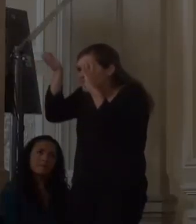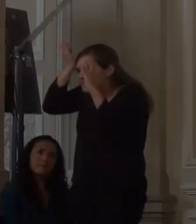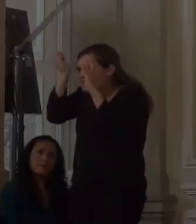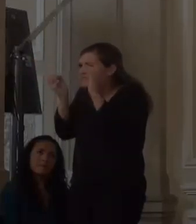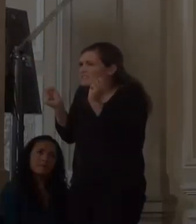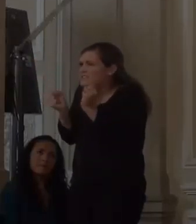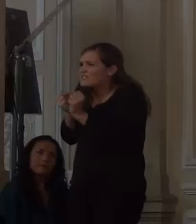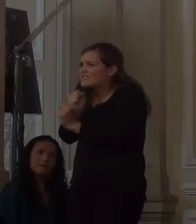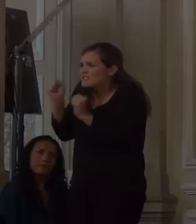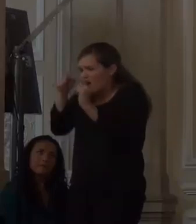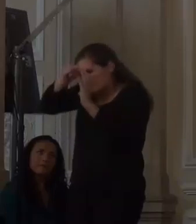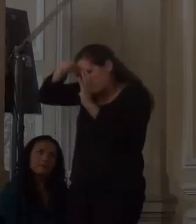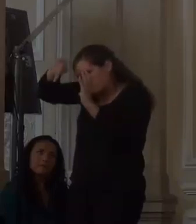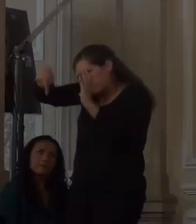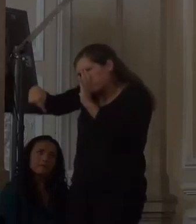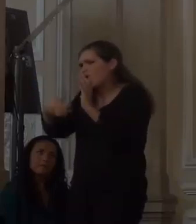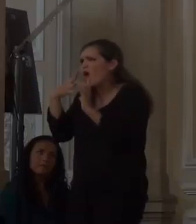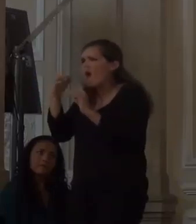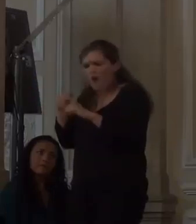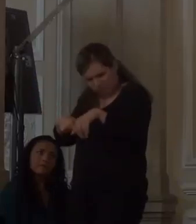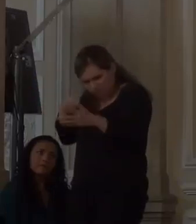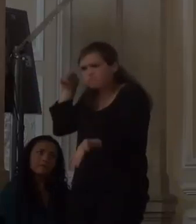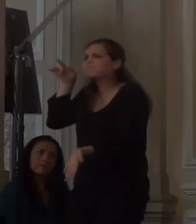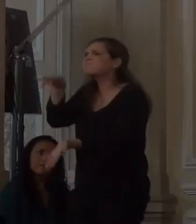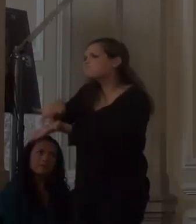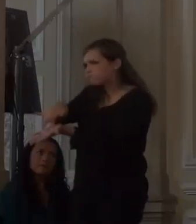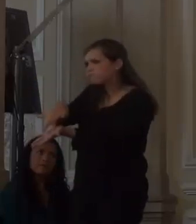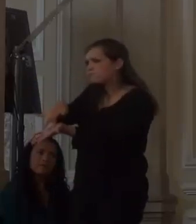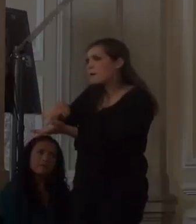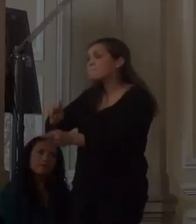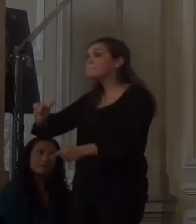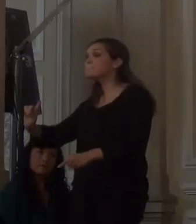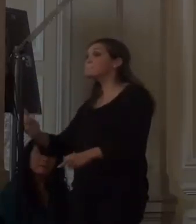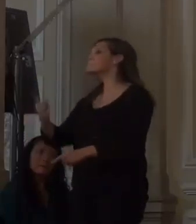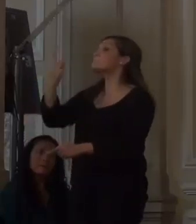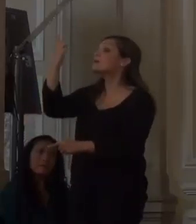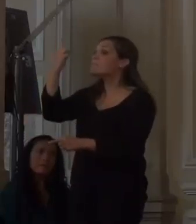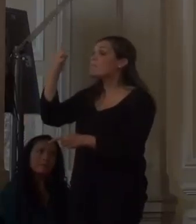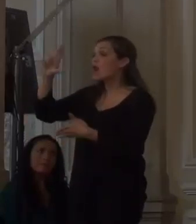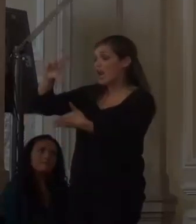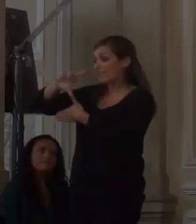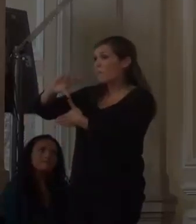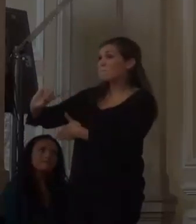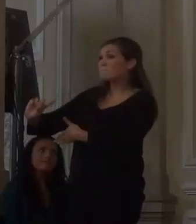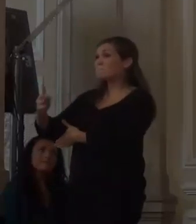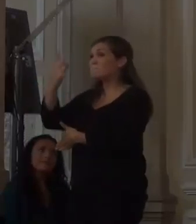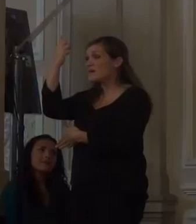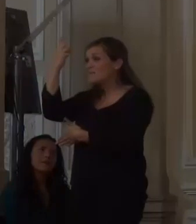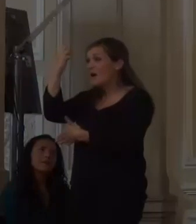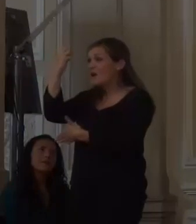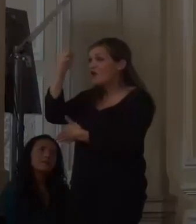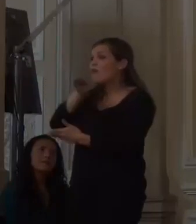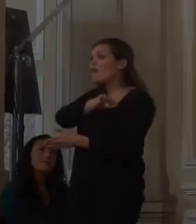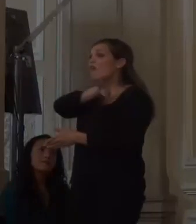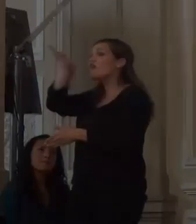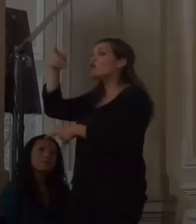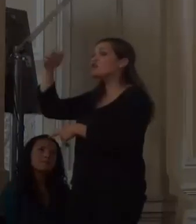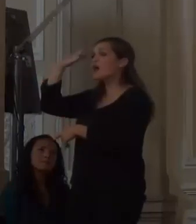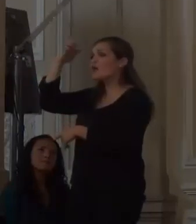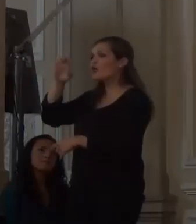primer colombiano y latinoamericano en escalar ni más ni menos que el monte